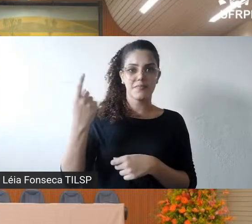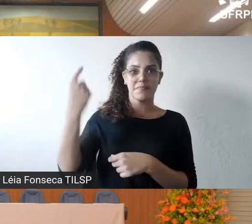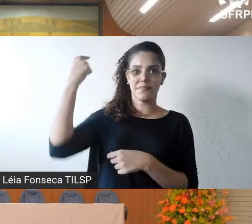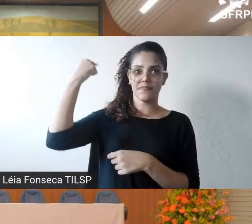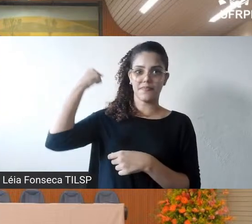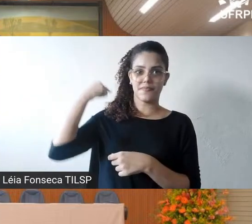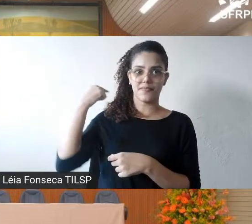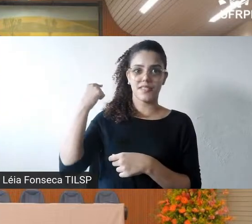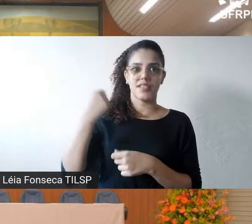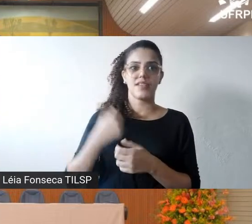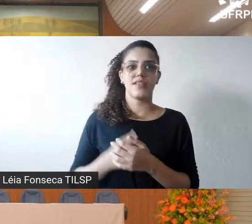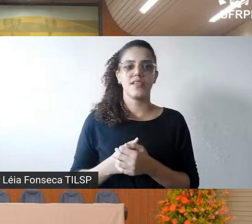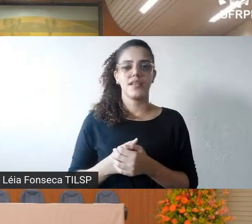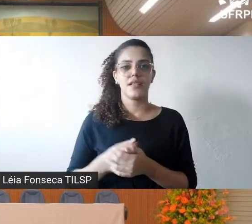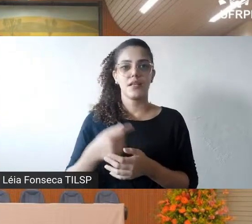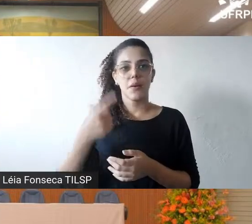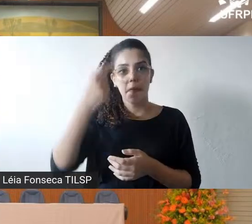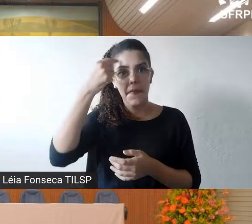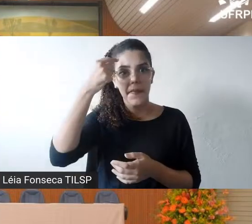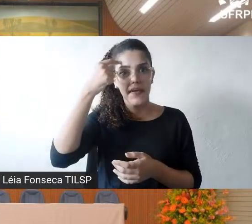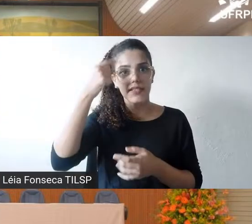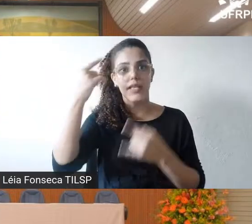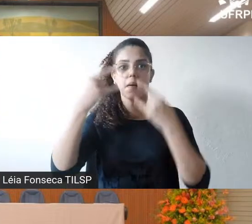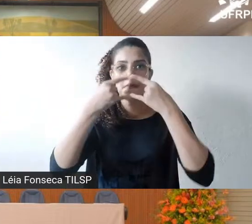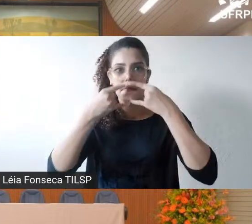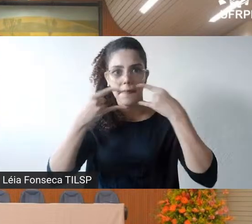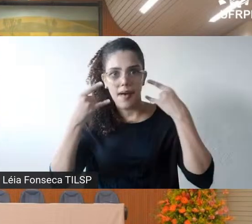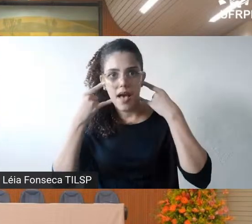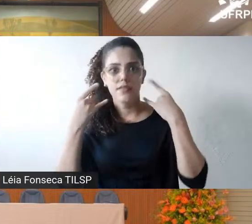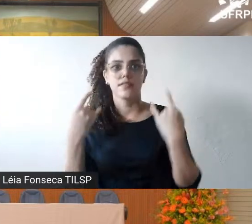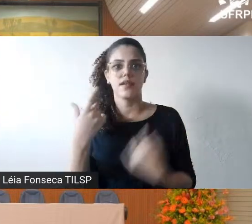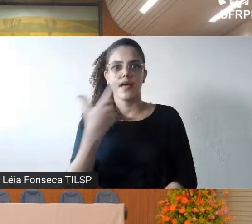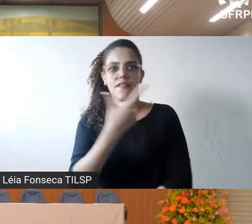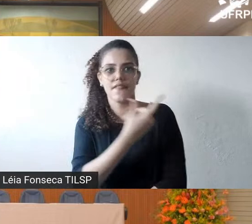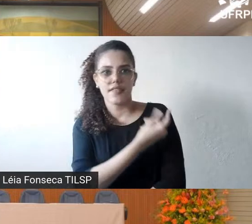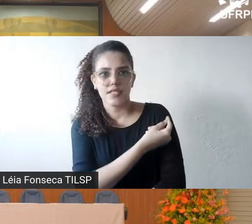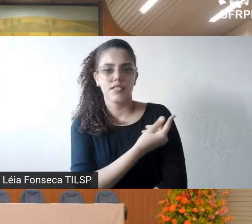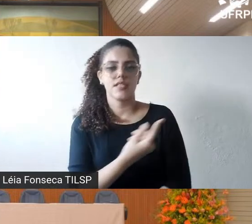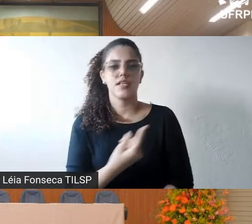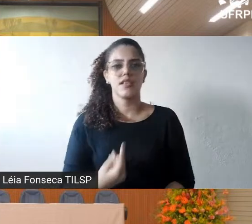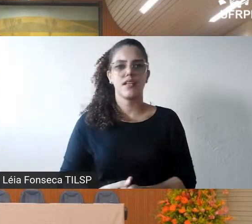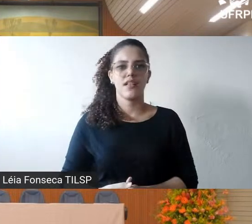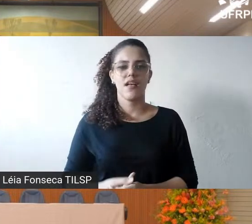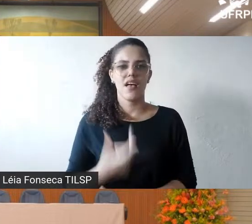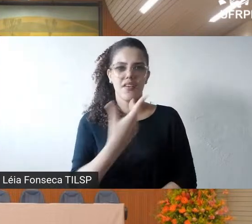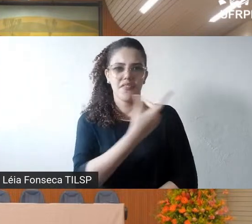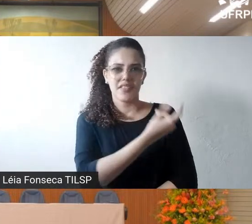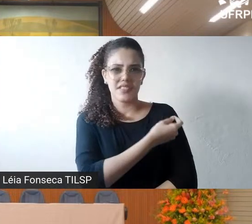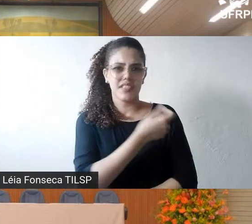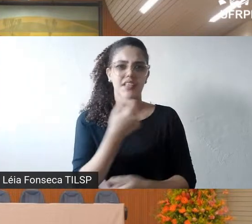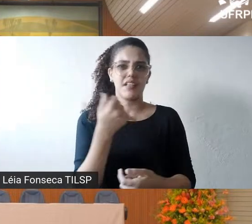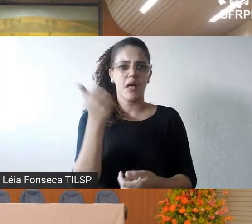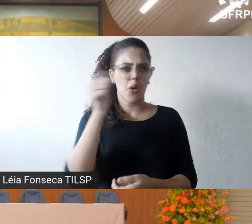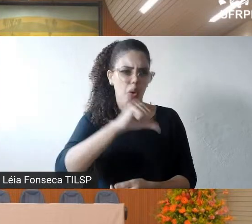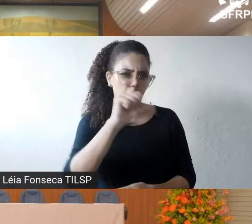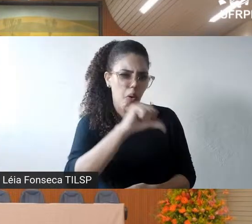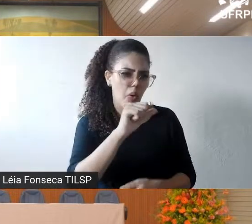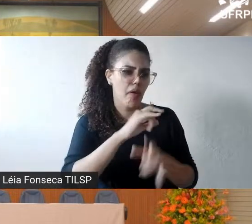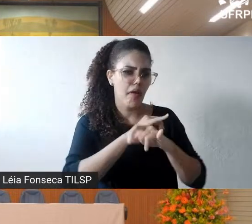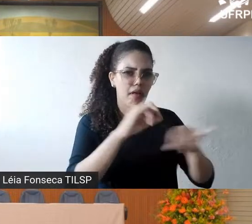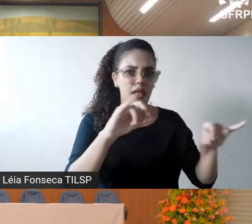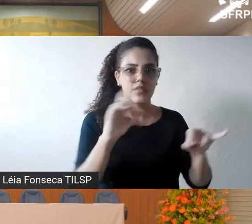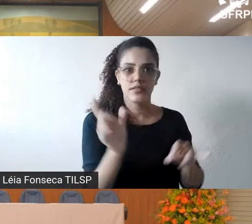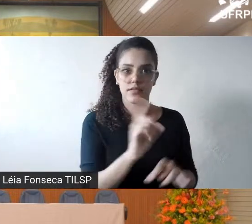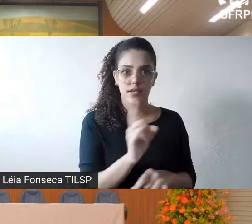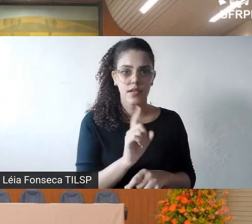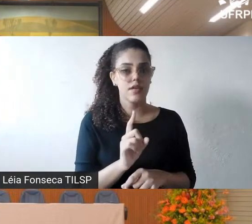em usar máscaras, vacinar, não dizer que vacina vai transformar a pessoa em coisa A ou coisa B, a gente já estaria